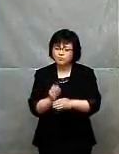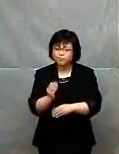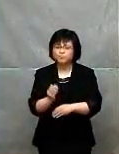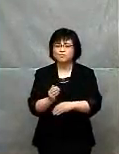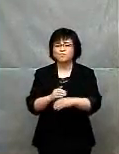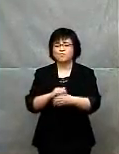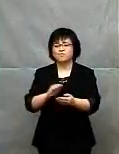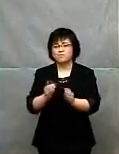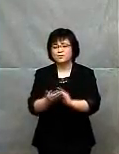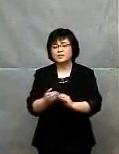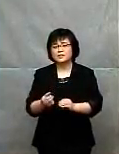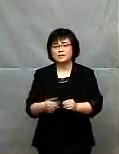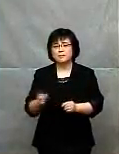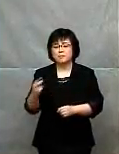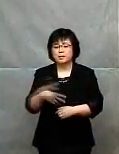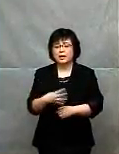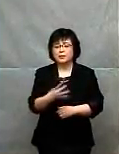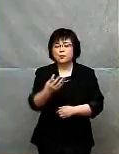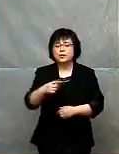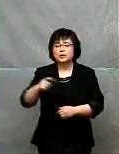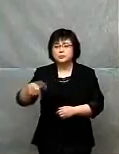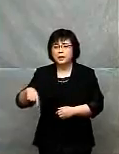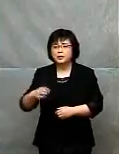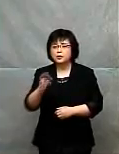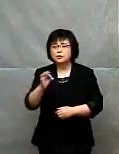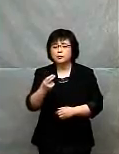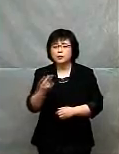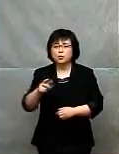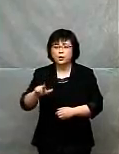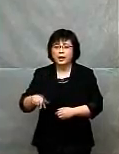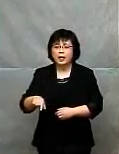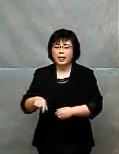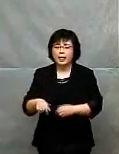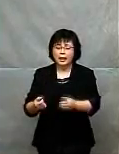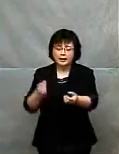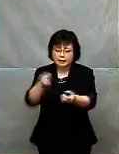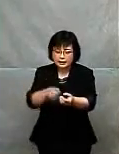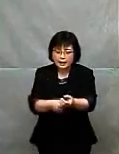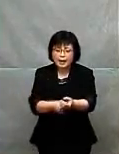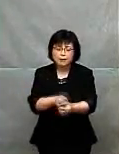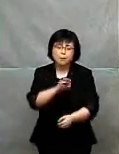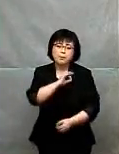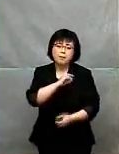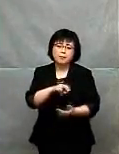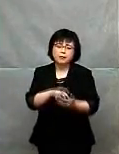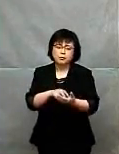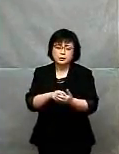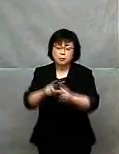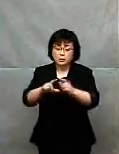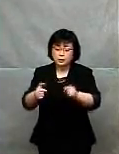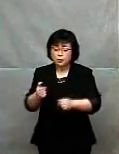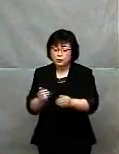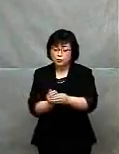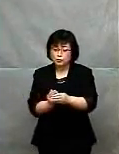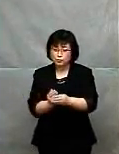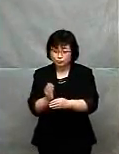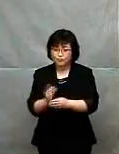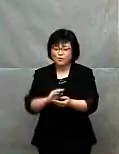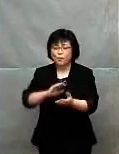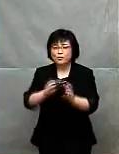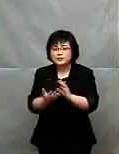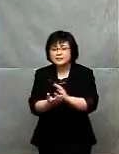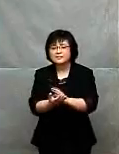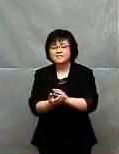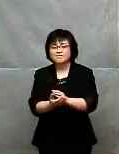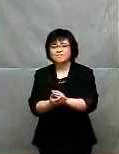か、400メートルメドレーリレーのメンバーとしても日本記録の更新に貢献するなど素晴らしい泳